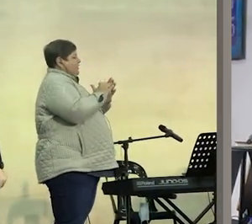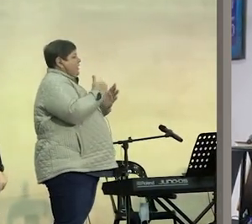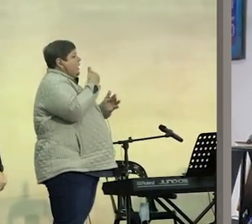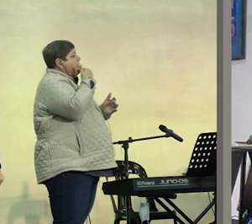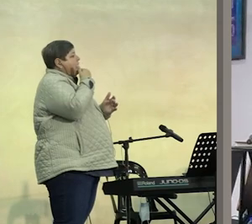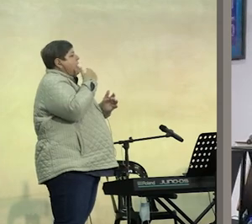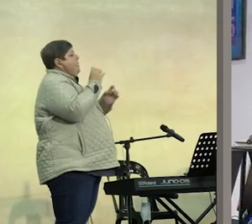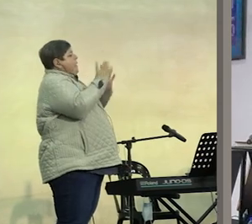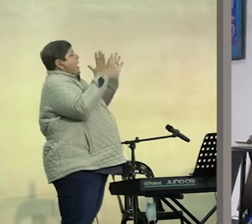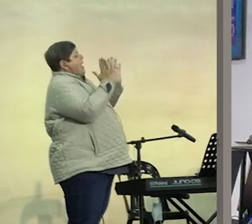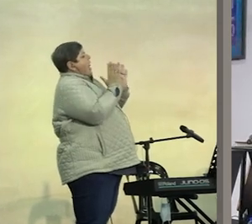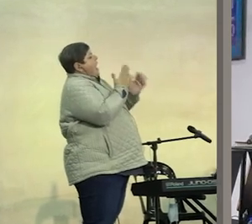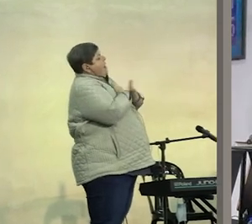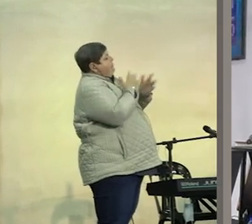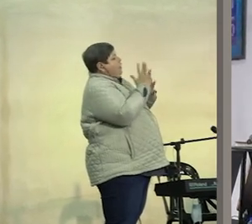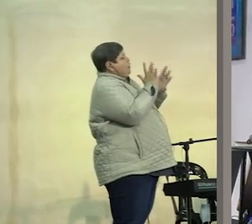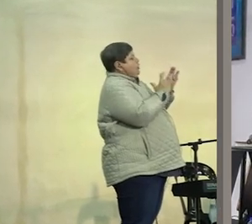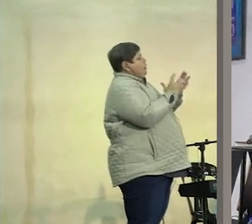toe jy op skool was?